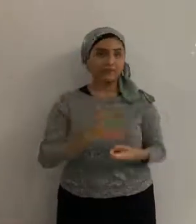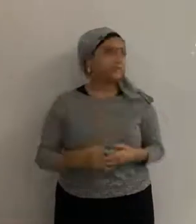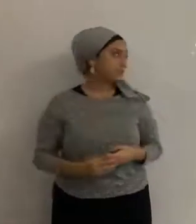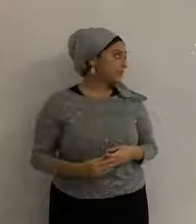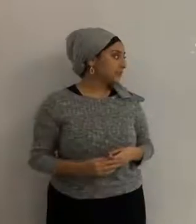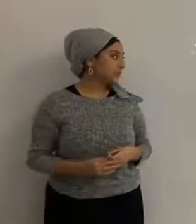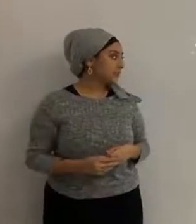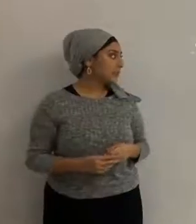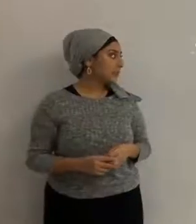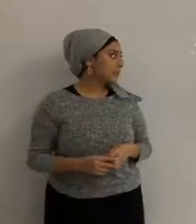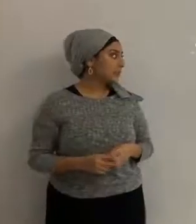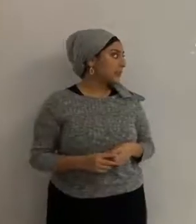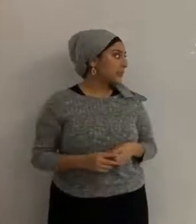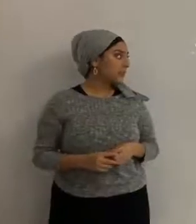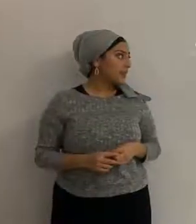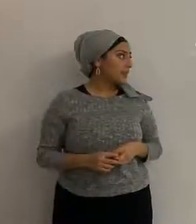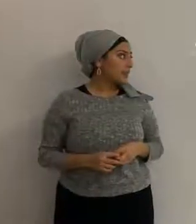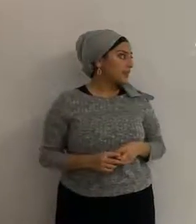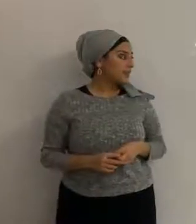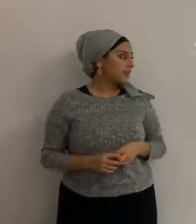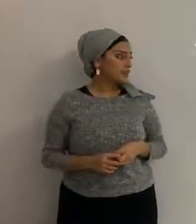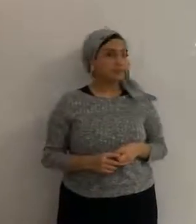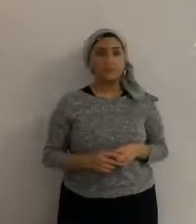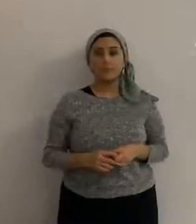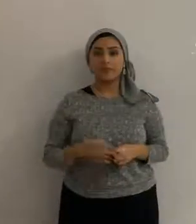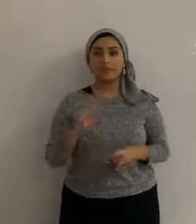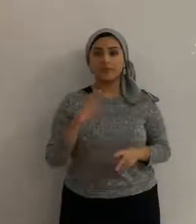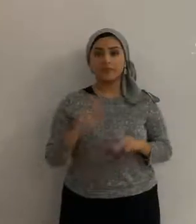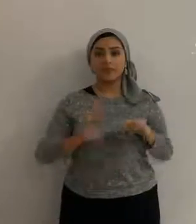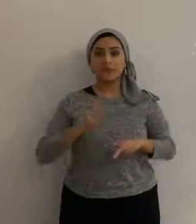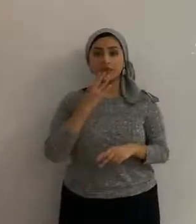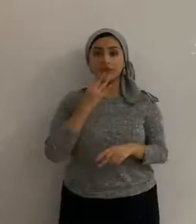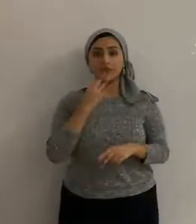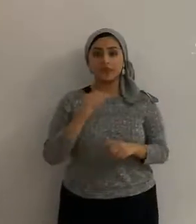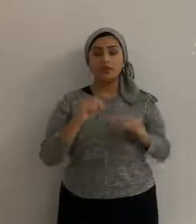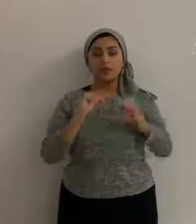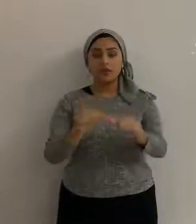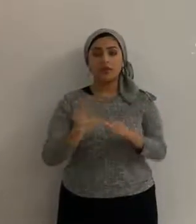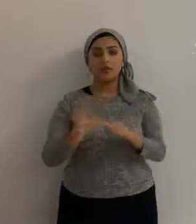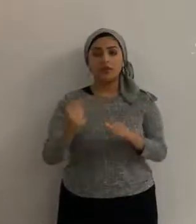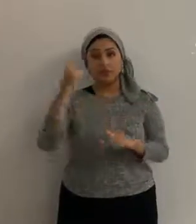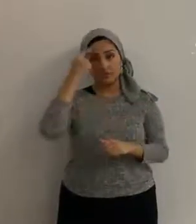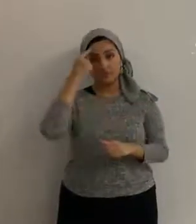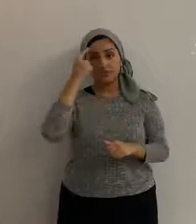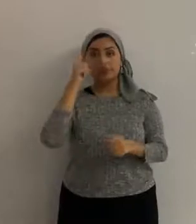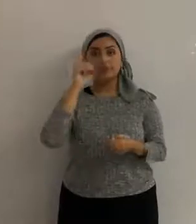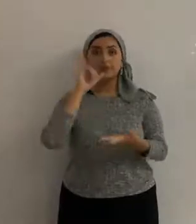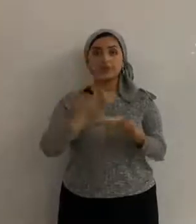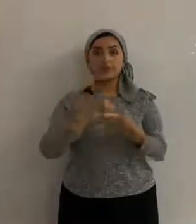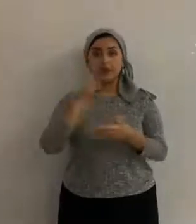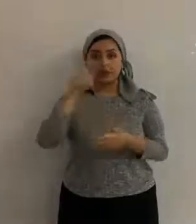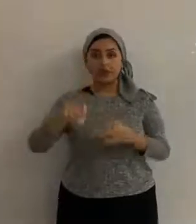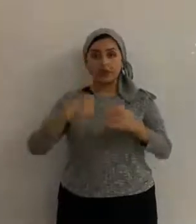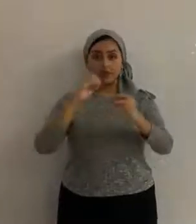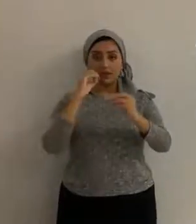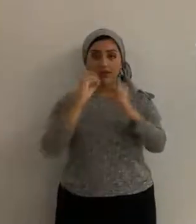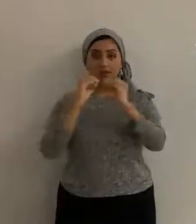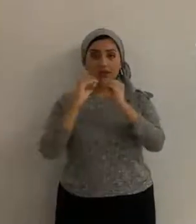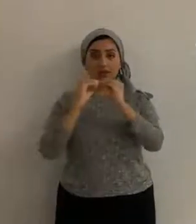realmente el pueblo judío siempre ha considerado, la casa de Judá, que se tendría que construir